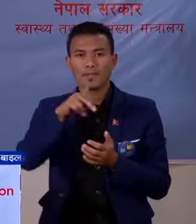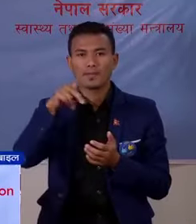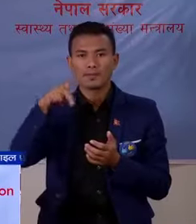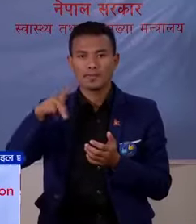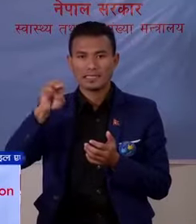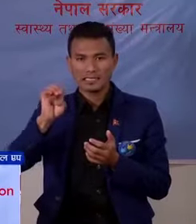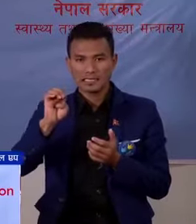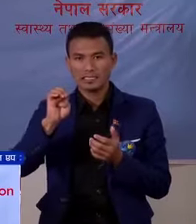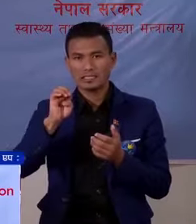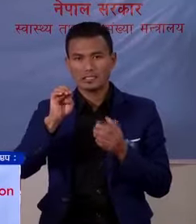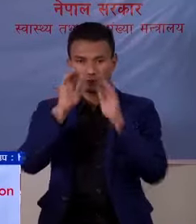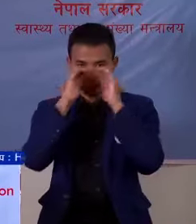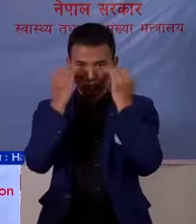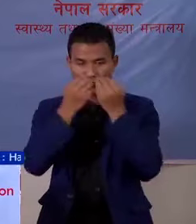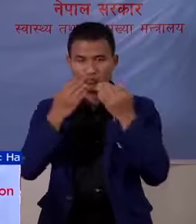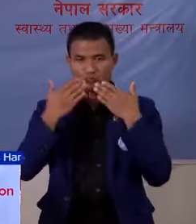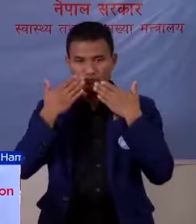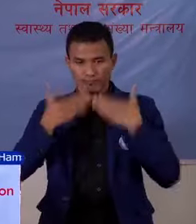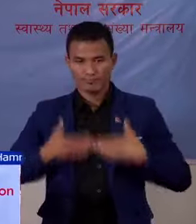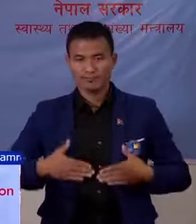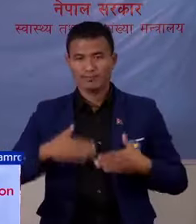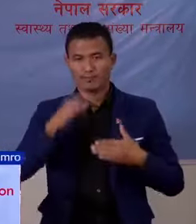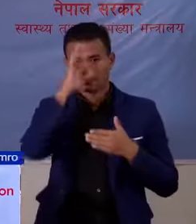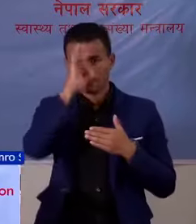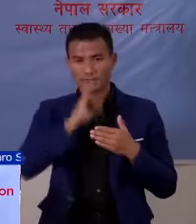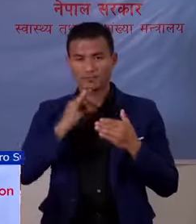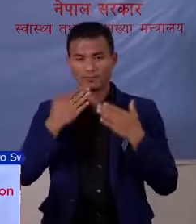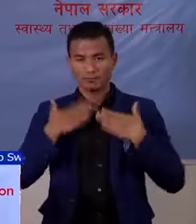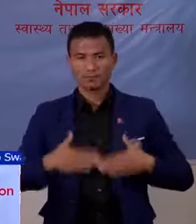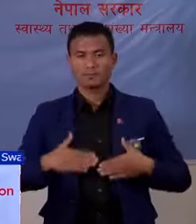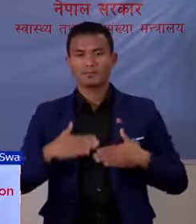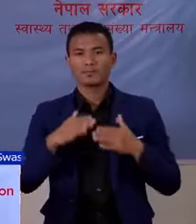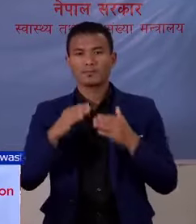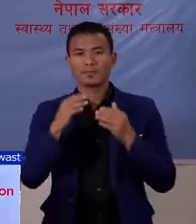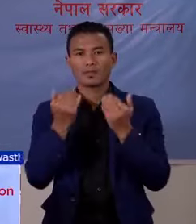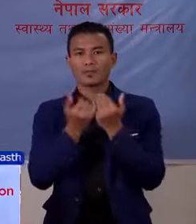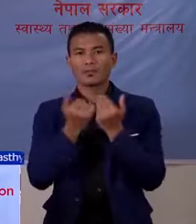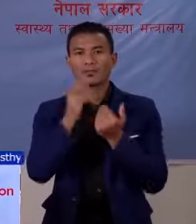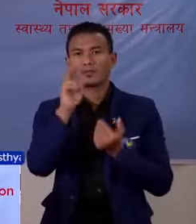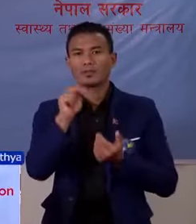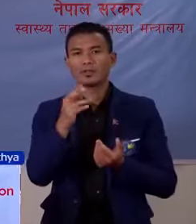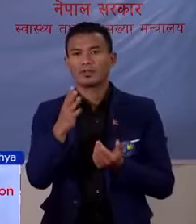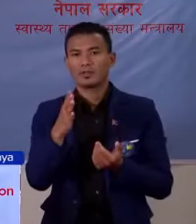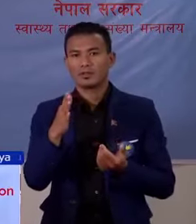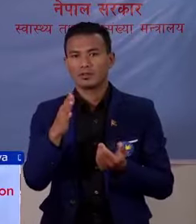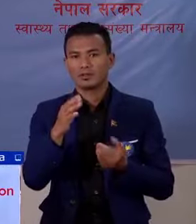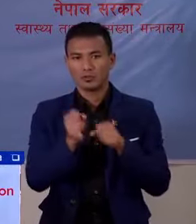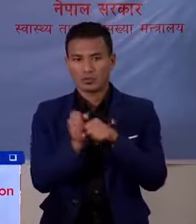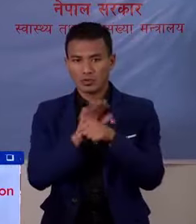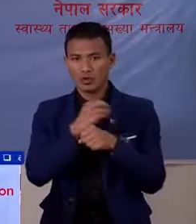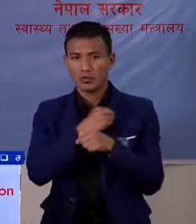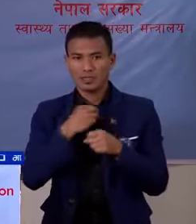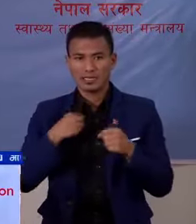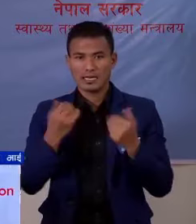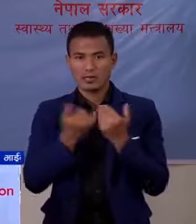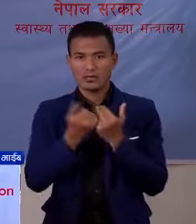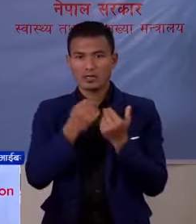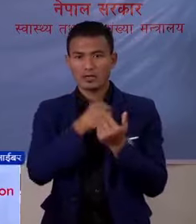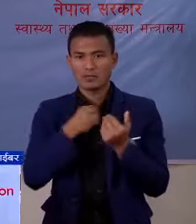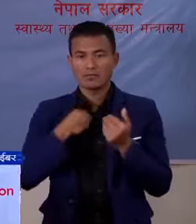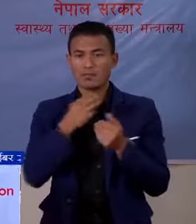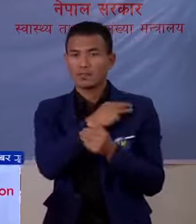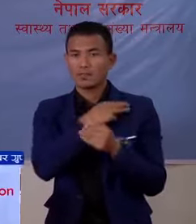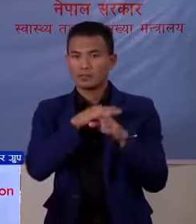पिपिई अर्थात् विशेष स्वास्थ्य कवच लगाउनु पर्ने हुँदैन। कोरोनाको उपचार गर्ने स्वास्थ्यकर्मीहरू